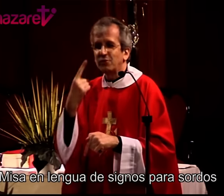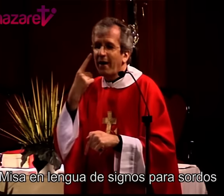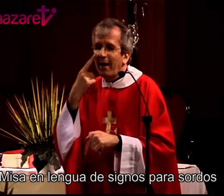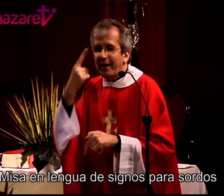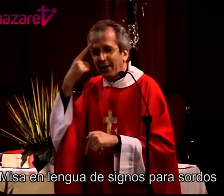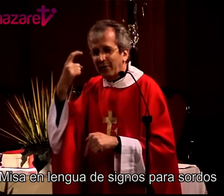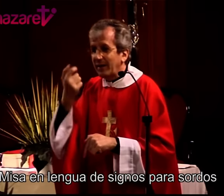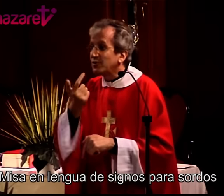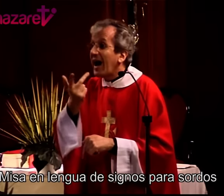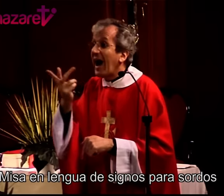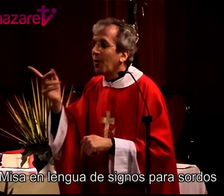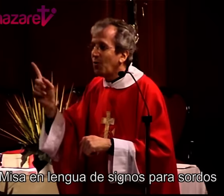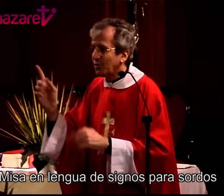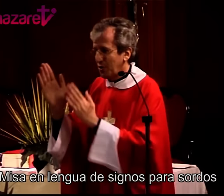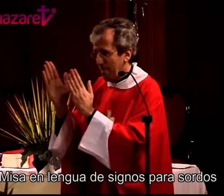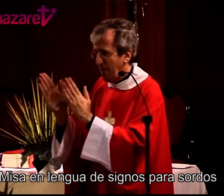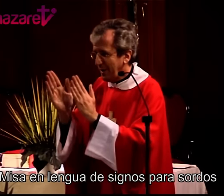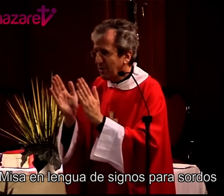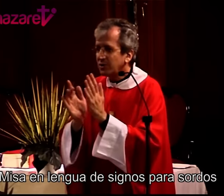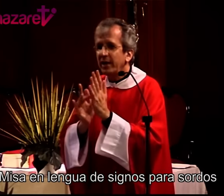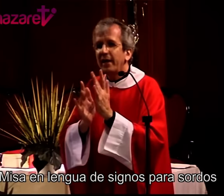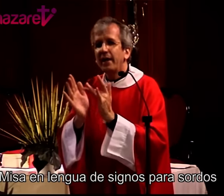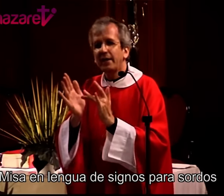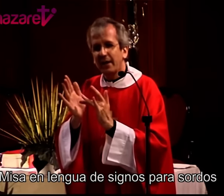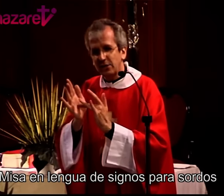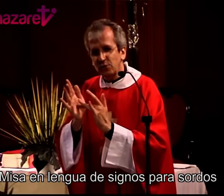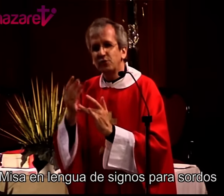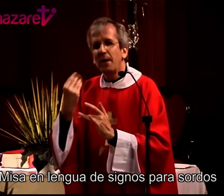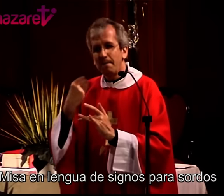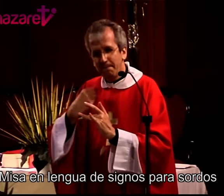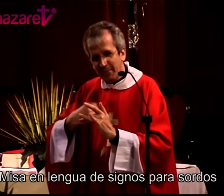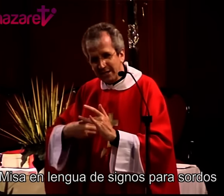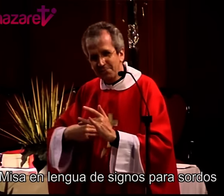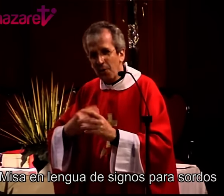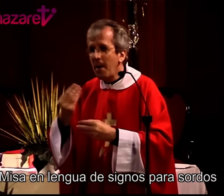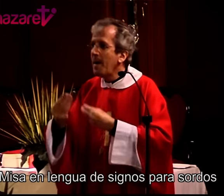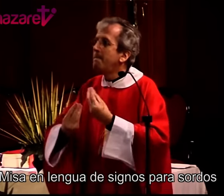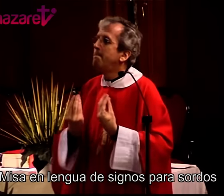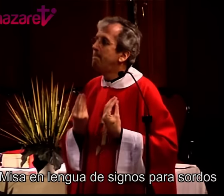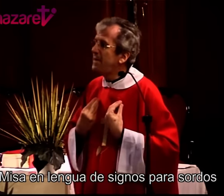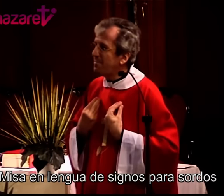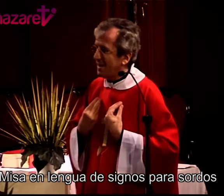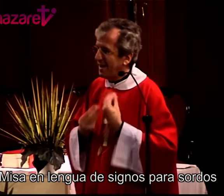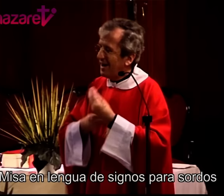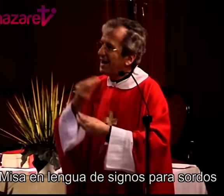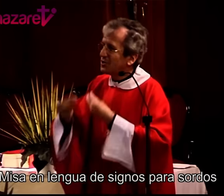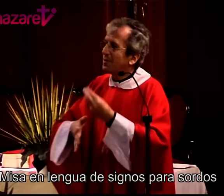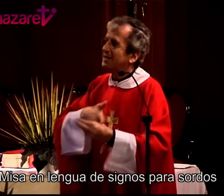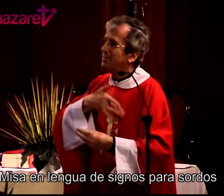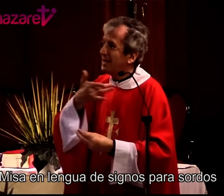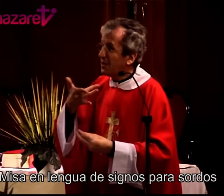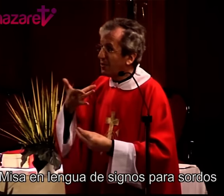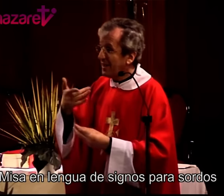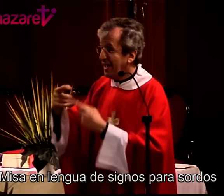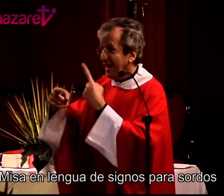Ahora recordaremos algunos momentos en que Jesús mismo vive las obras